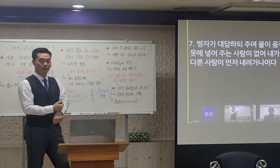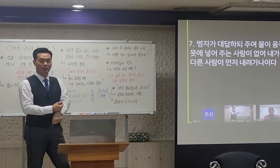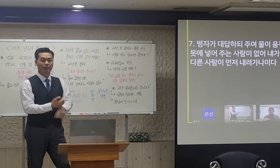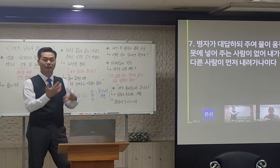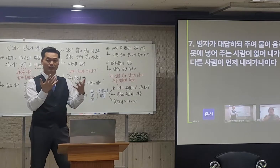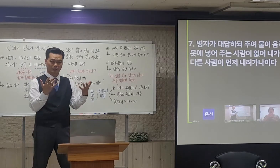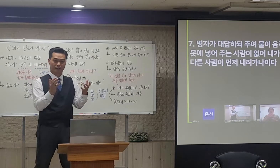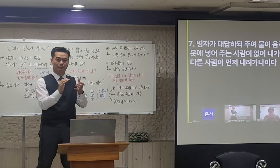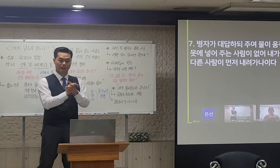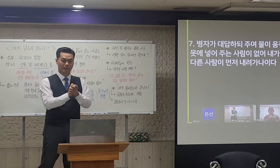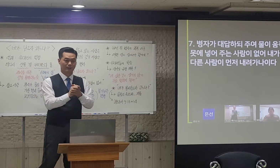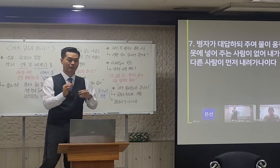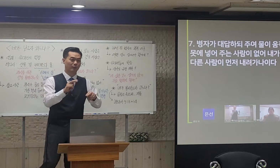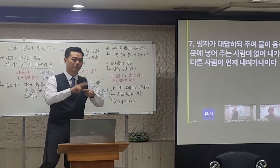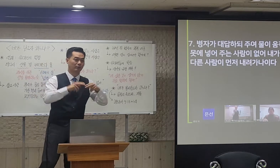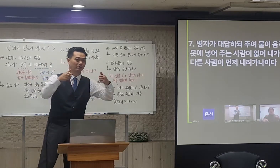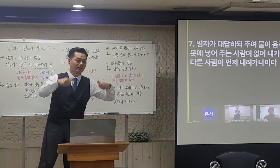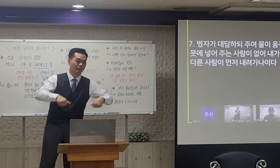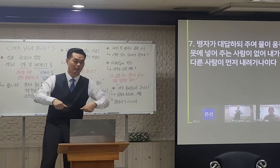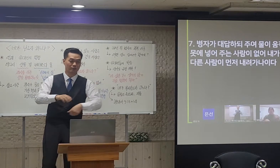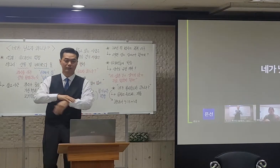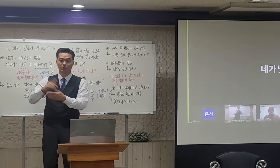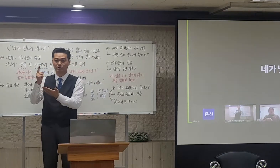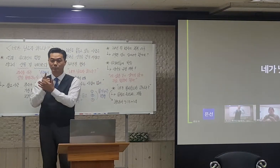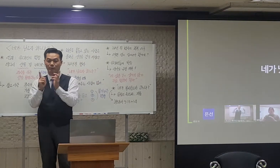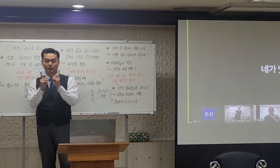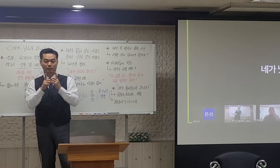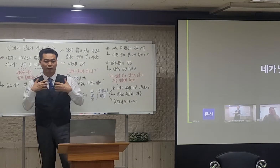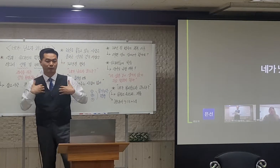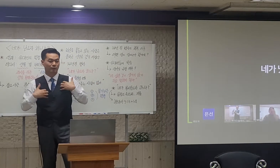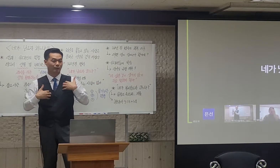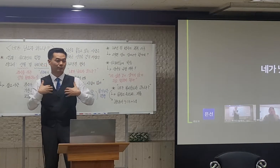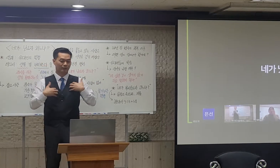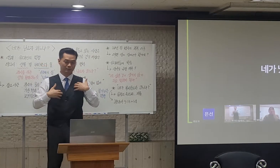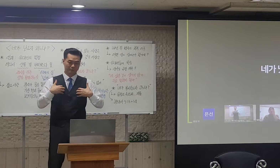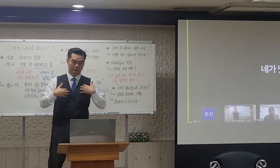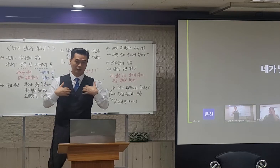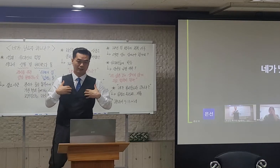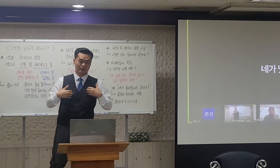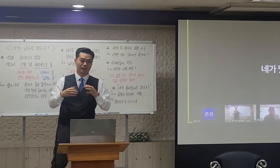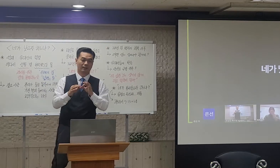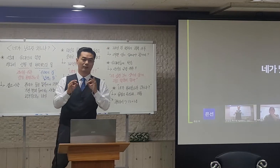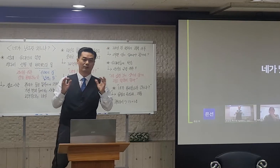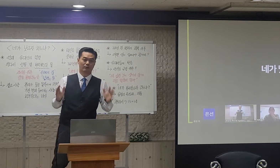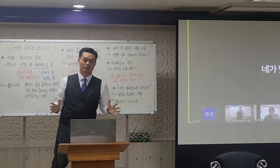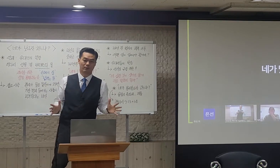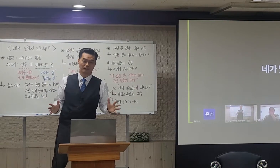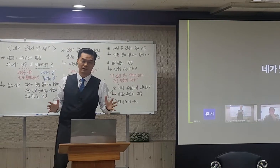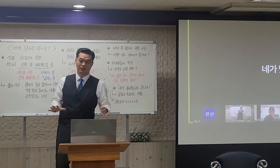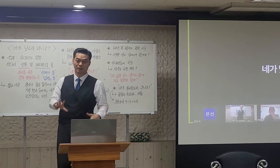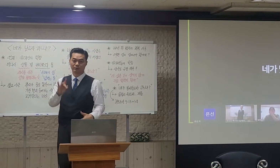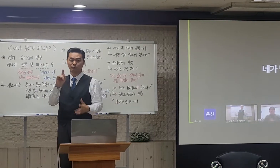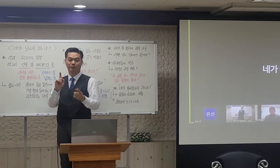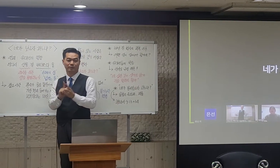내려가나이다. 여기까지부터 인사할까요? 잘 오셨습니다. 만나서 반갑습니다. 오랜만입니다. 처음